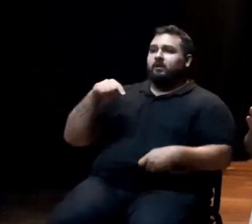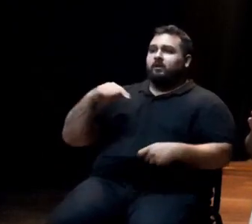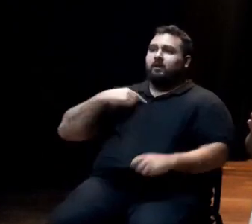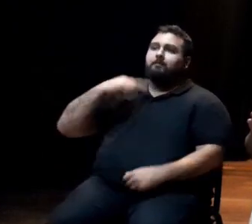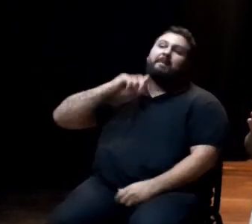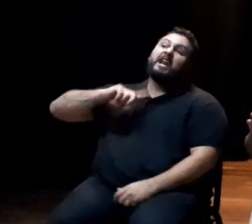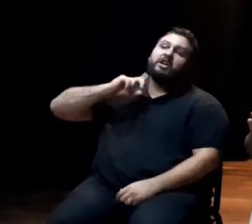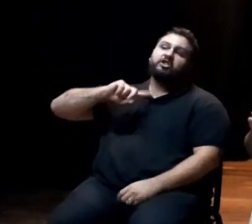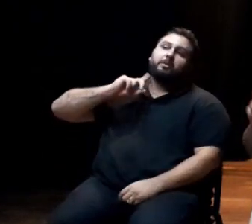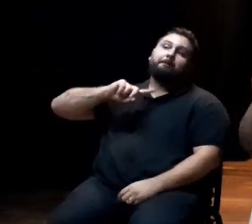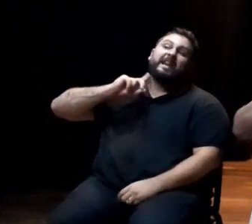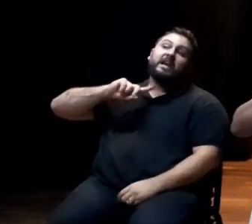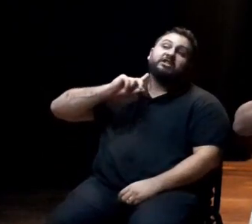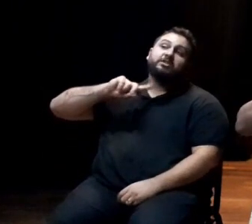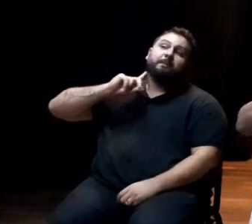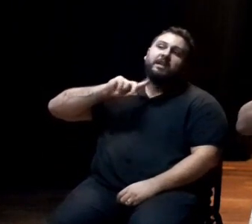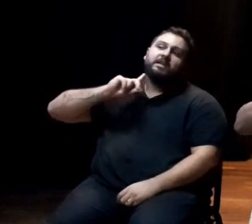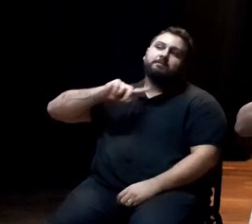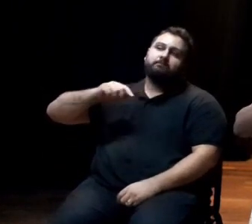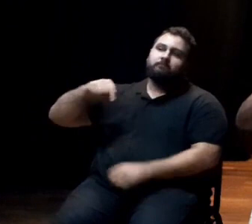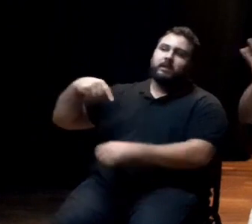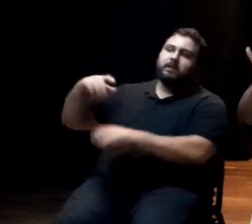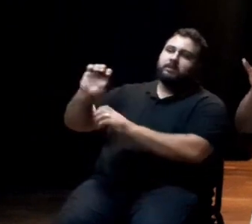humor, ele é muito...